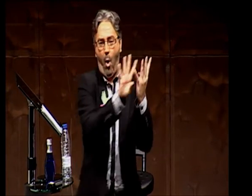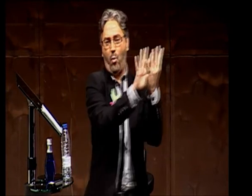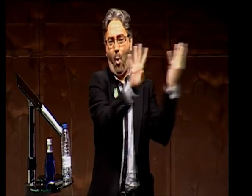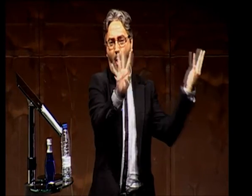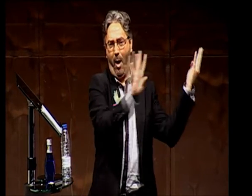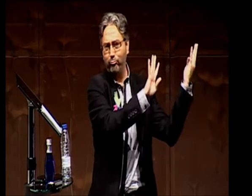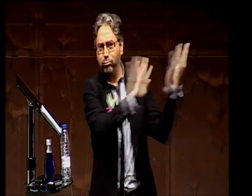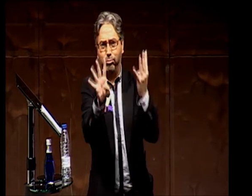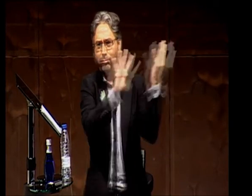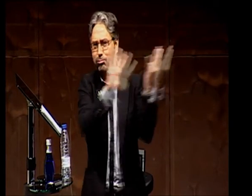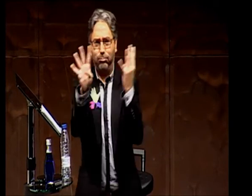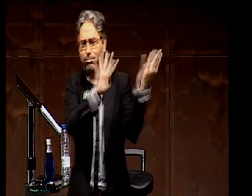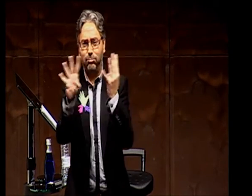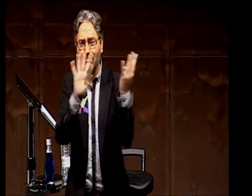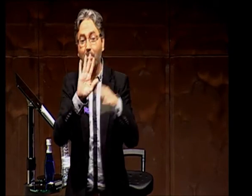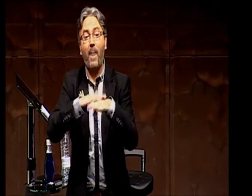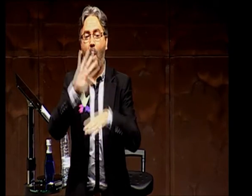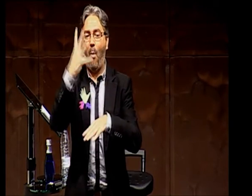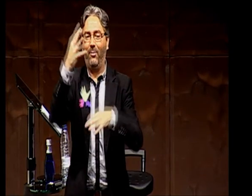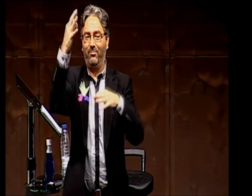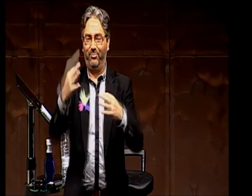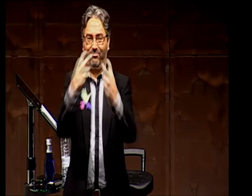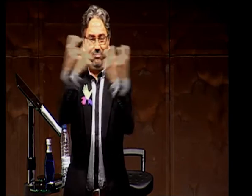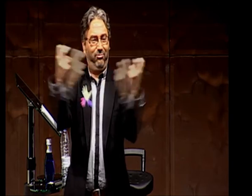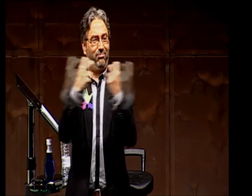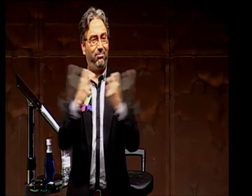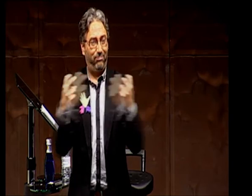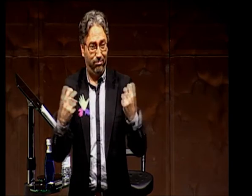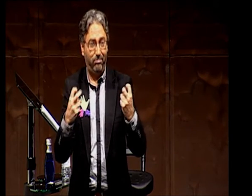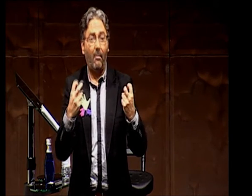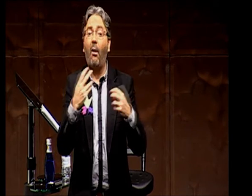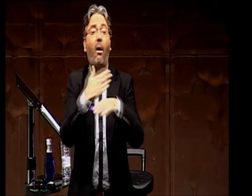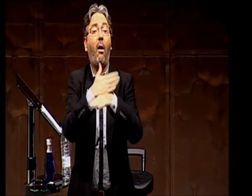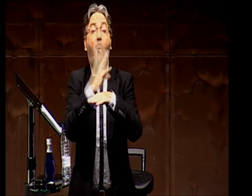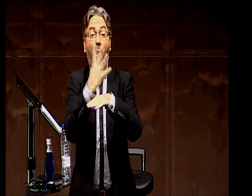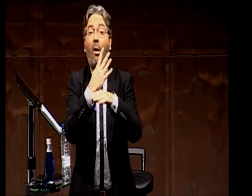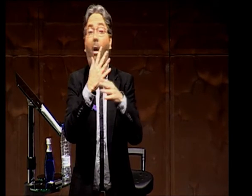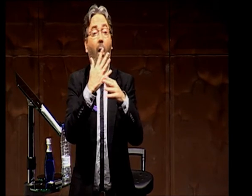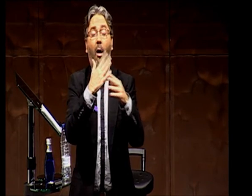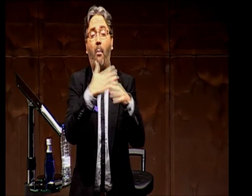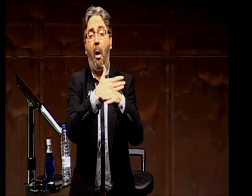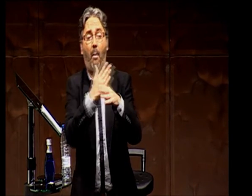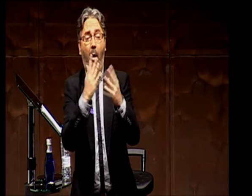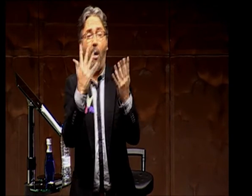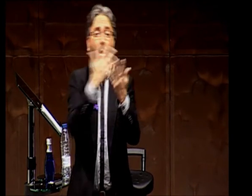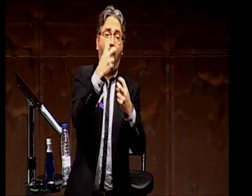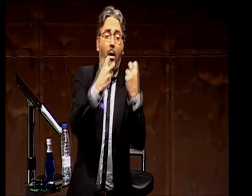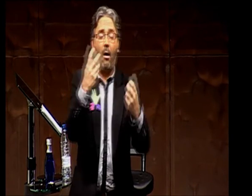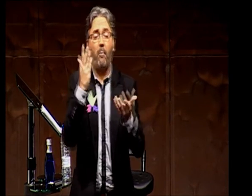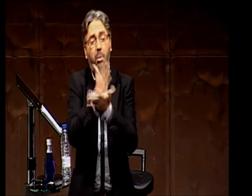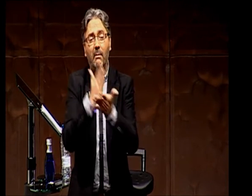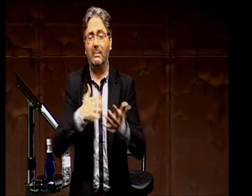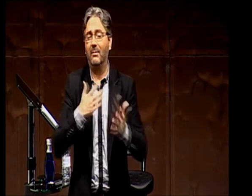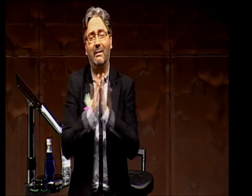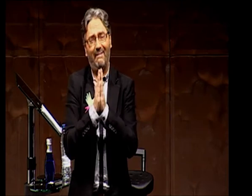la necesidad de ser puntuales empezar a incorporar en nu en nuestros asientos a las 4:45 para que a las